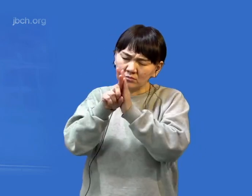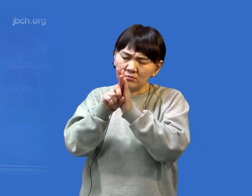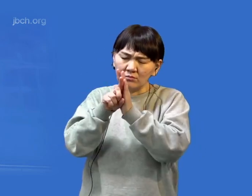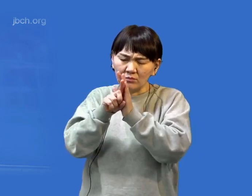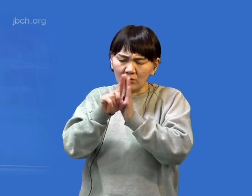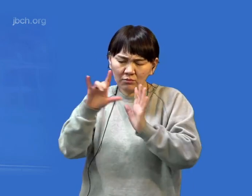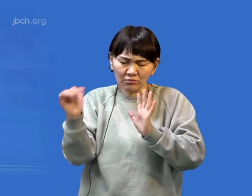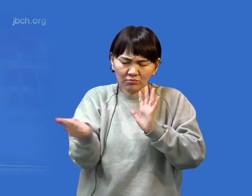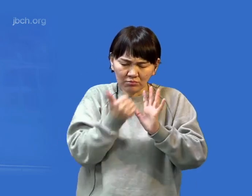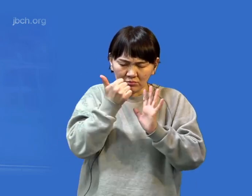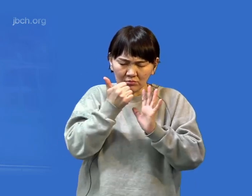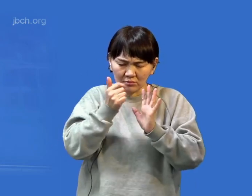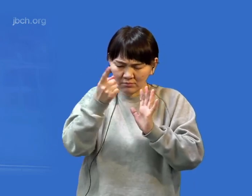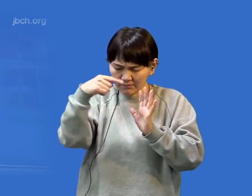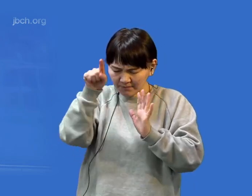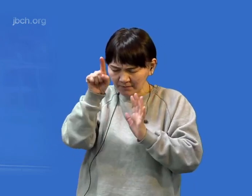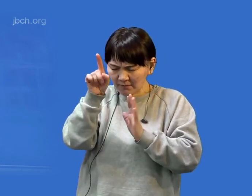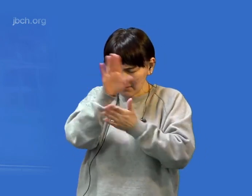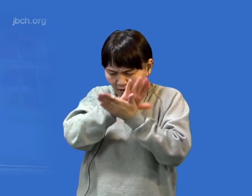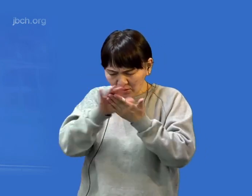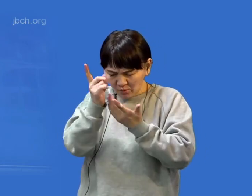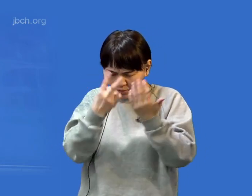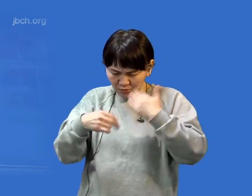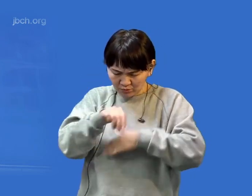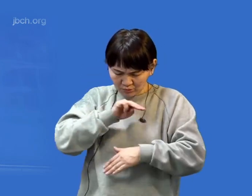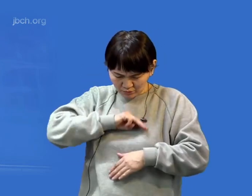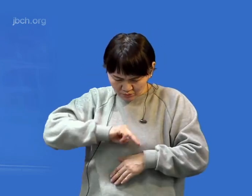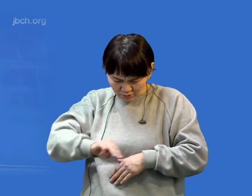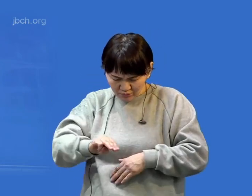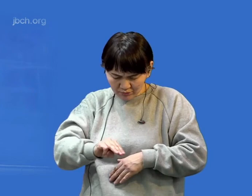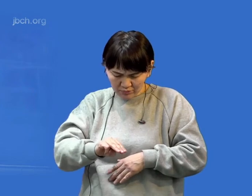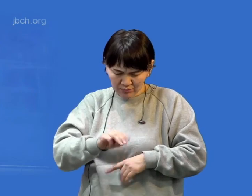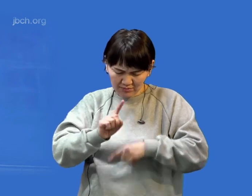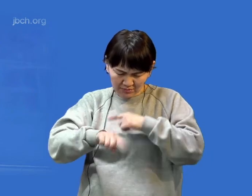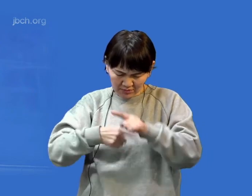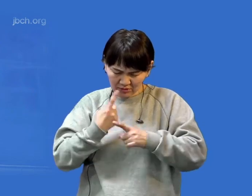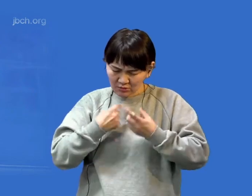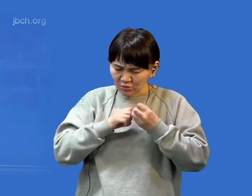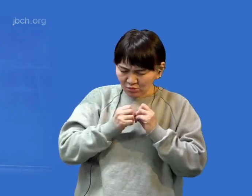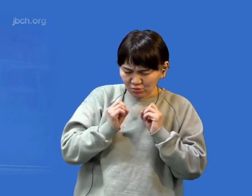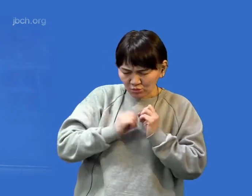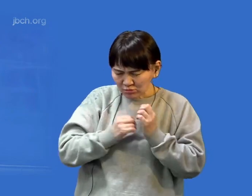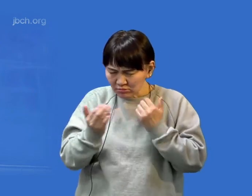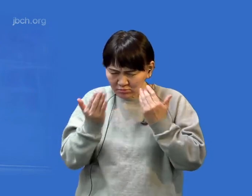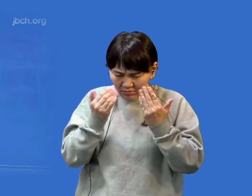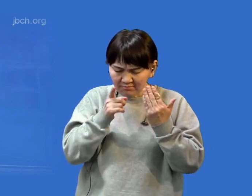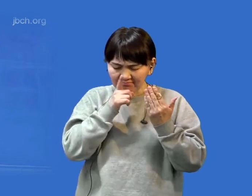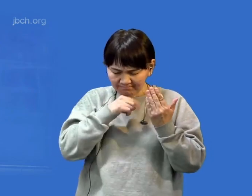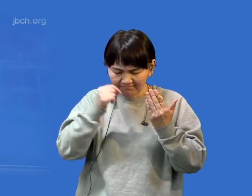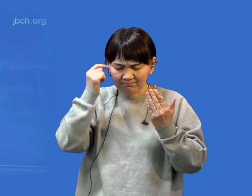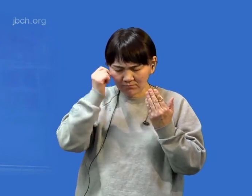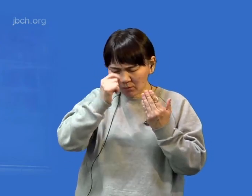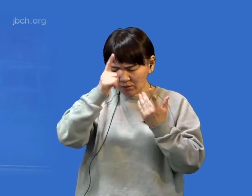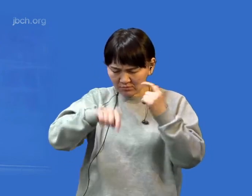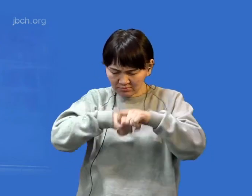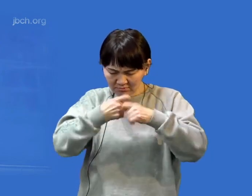хүн төсөр бурхан таны энэ ариун үйлсийн төлөө хийх ёстой зүйлс юу вэ гэдгийг ойлгож ухаарад